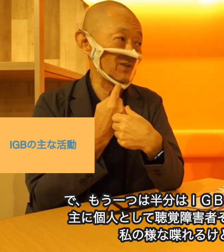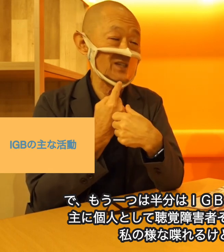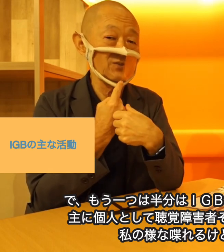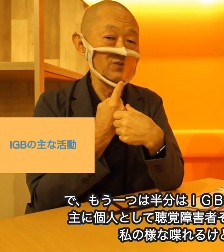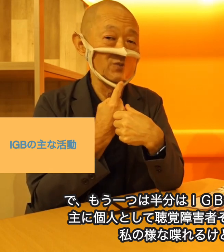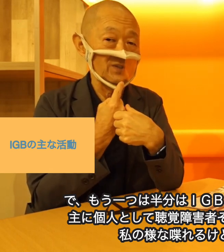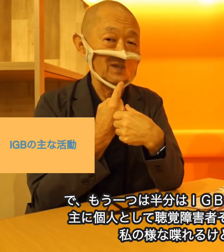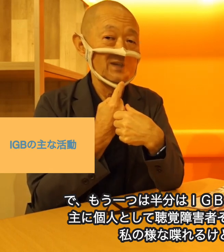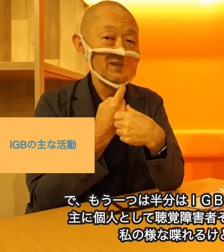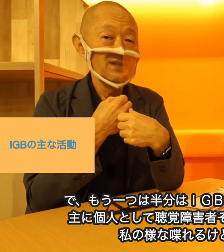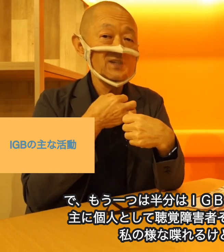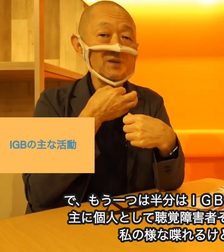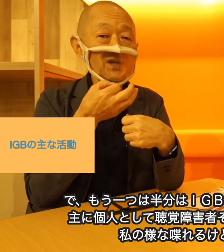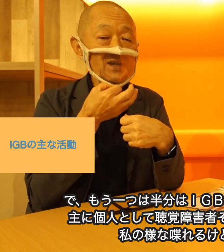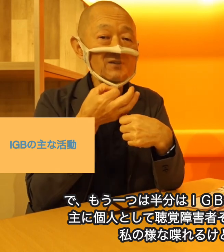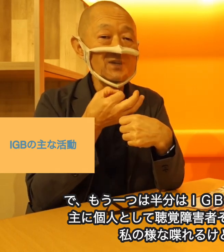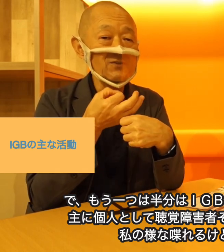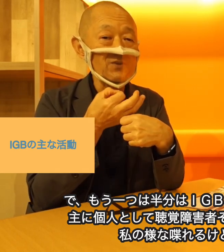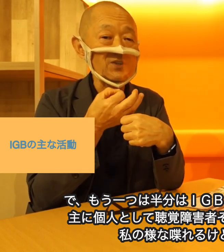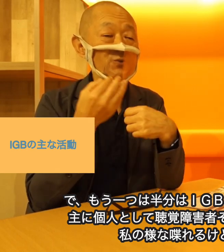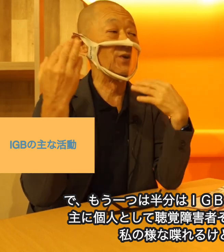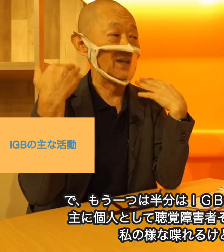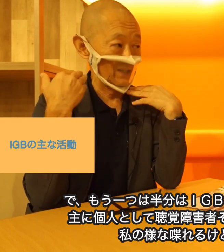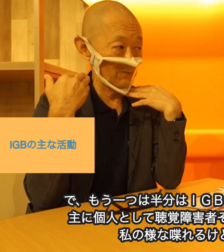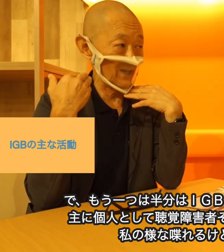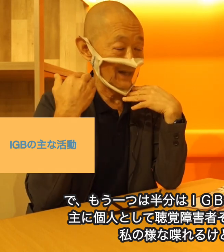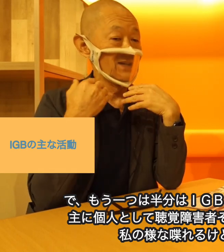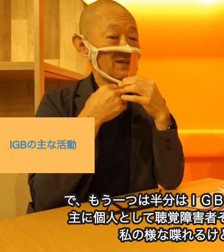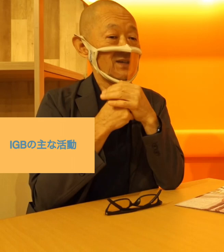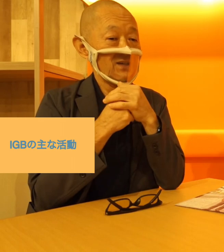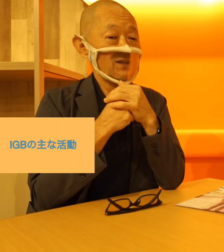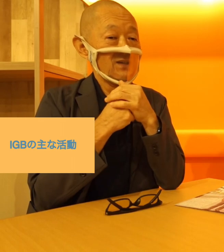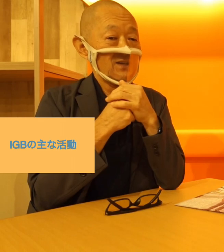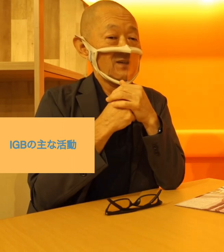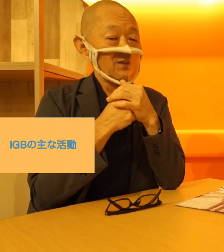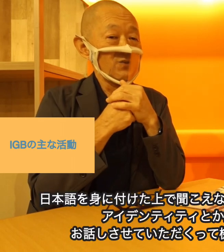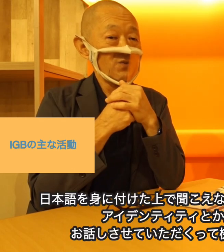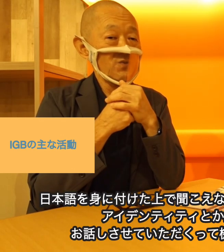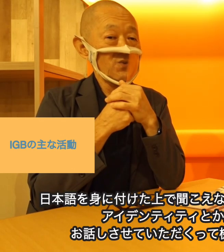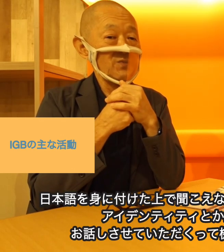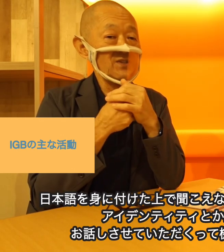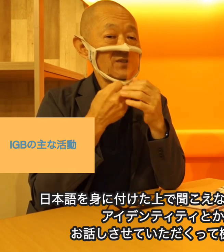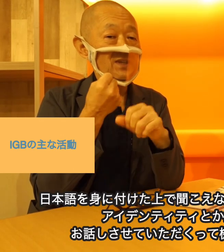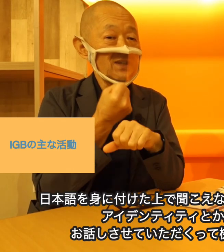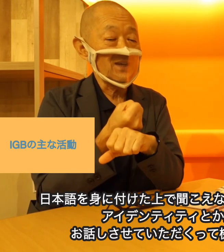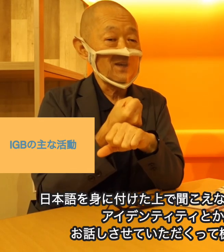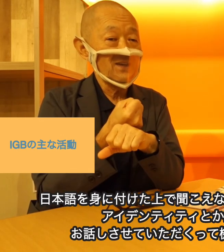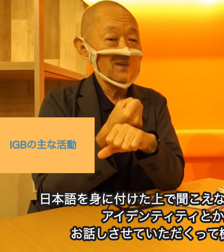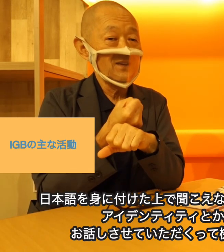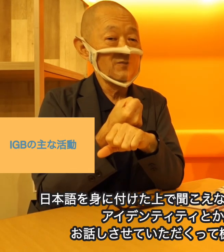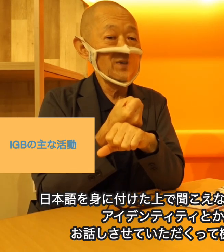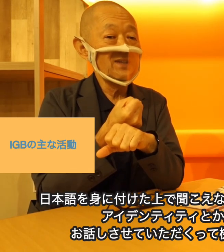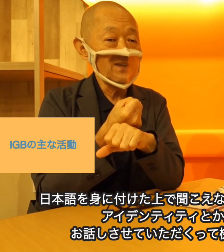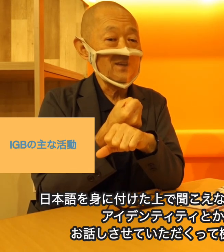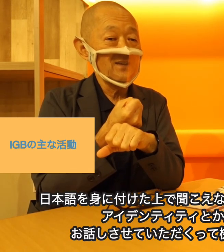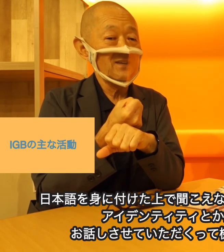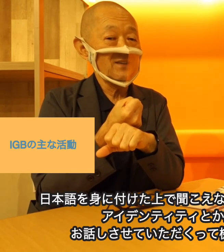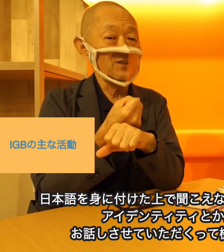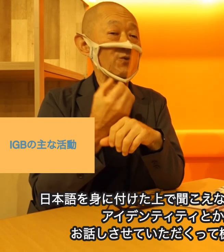私のような喋れるけど聞こえないとか、日本語を身につけた上で聞こえ